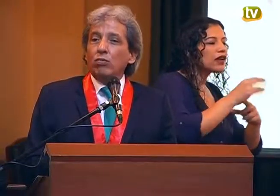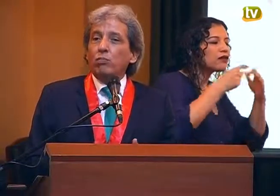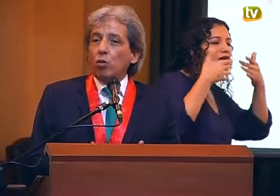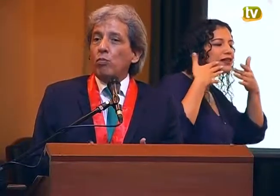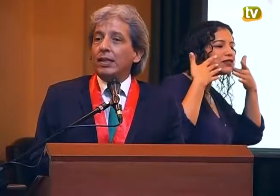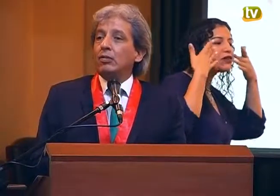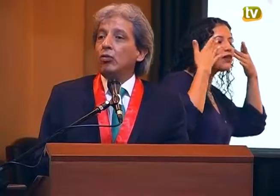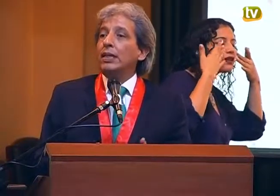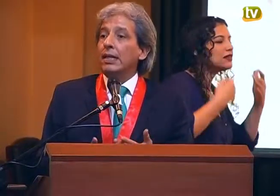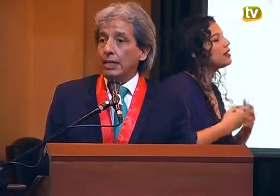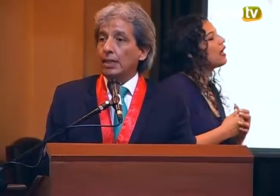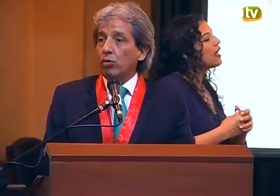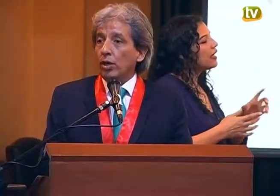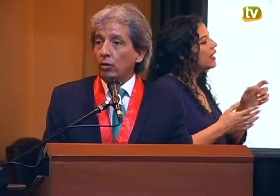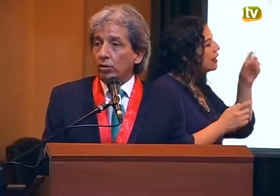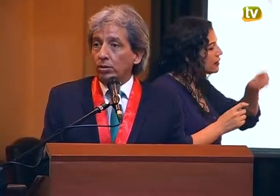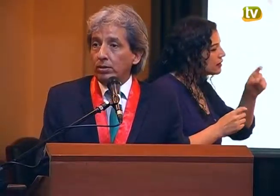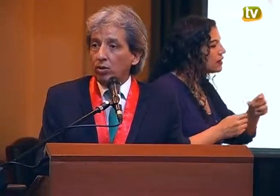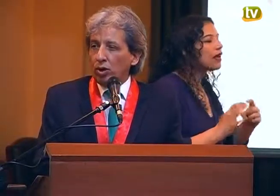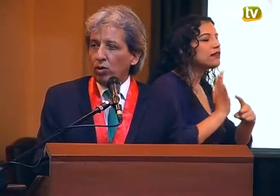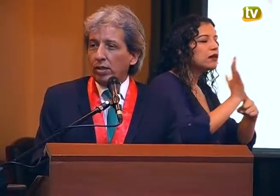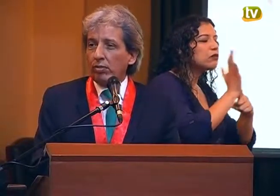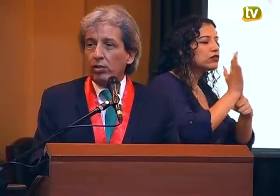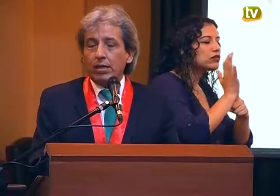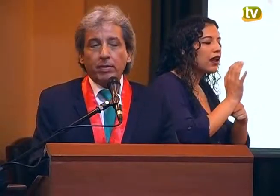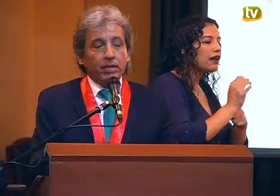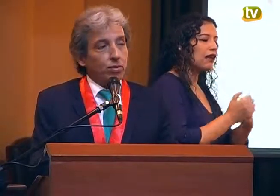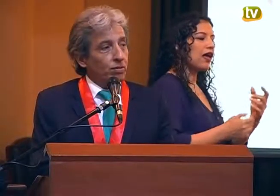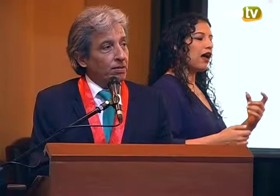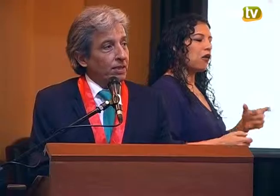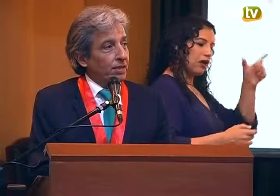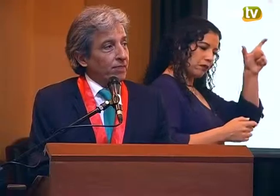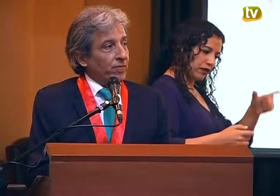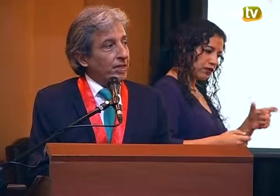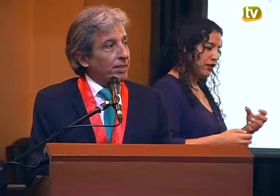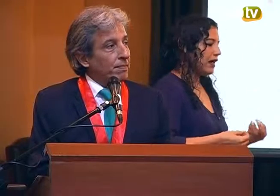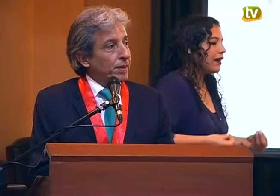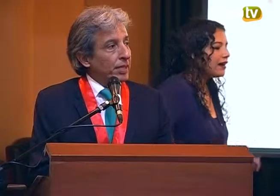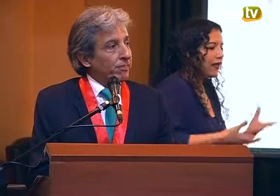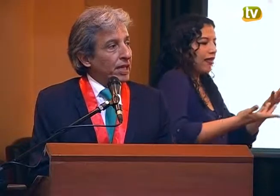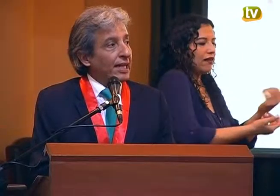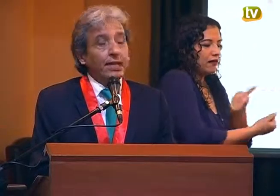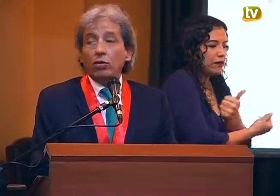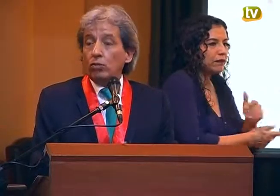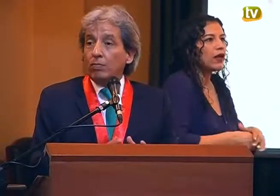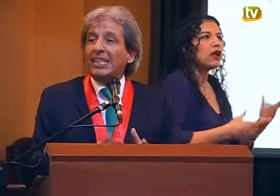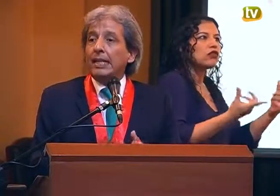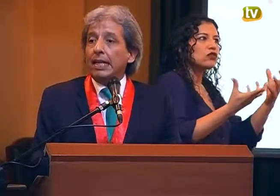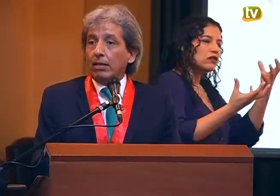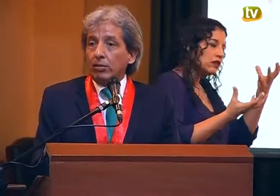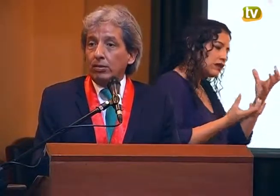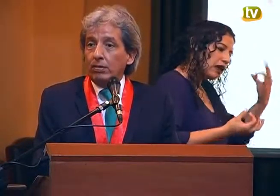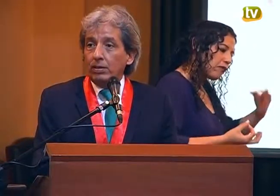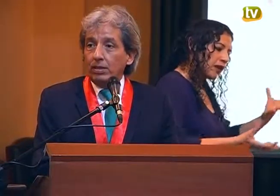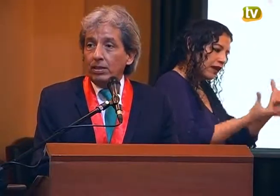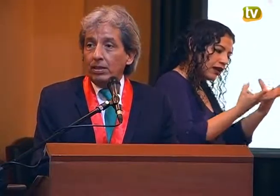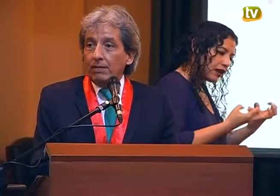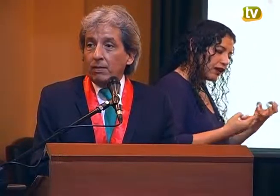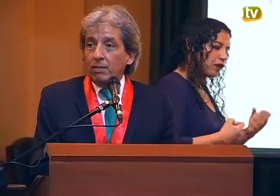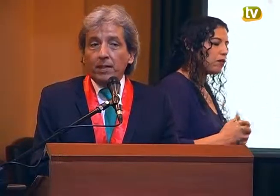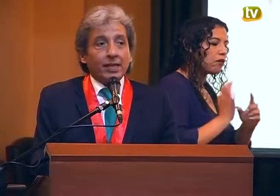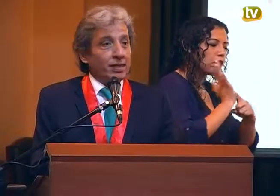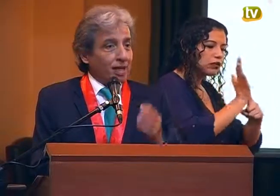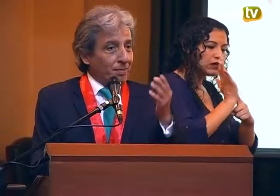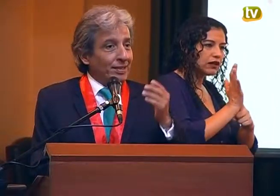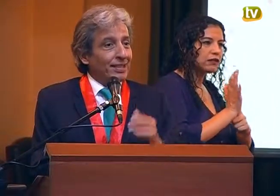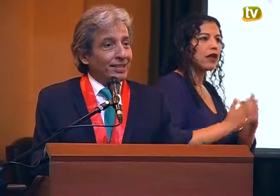de tener un poco más de solidaridad con el otro. Y yo creo que ese es un elemento que siempre he querido mantenerlo.